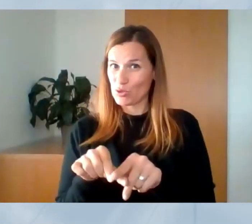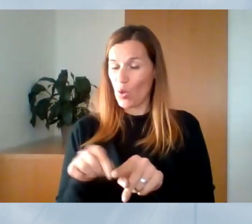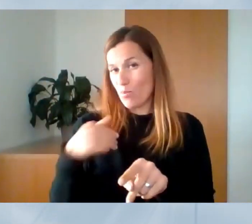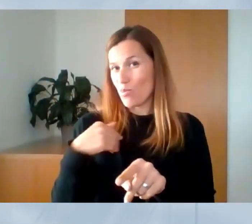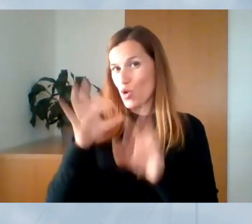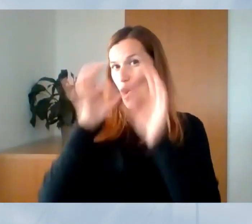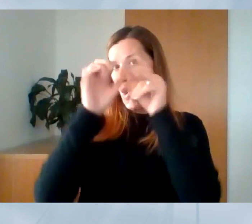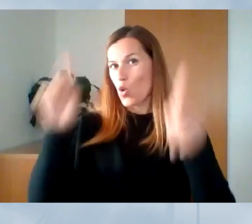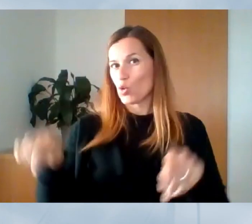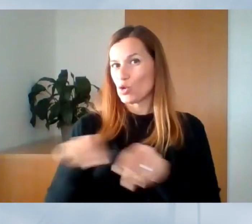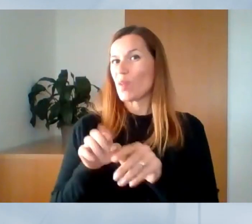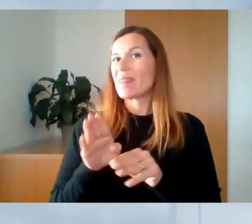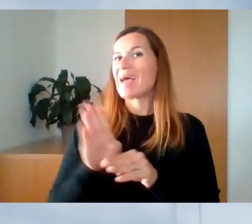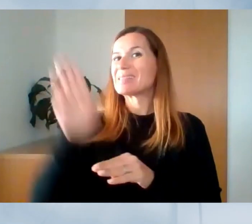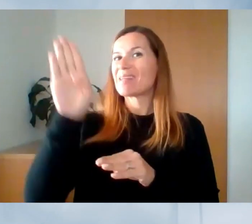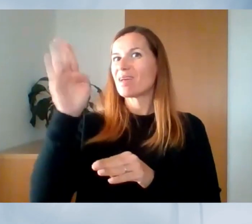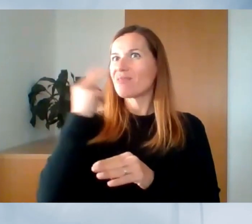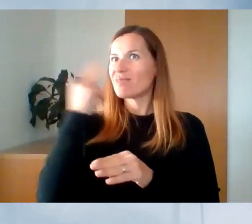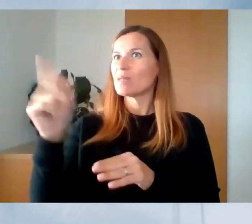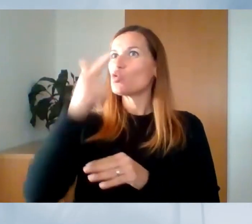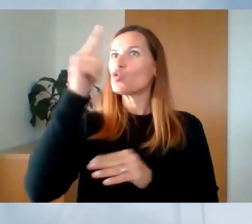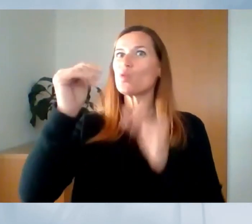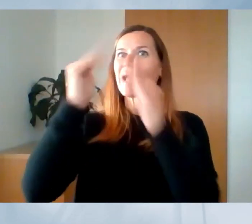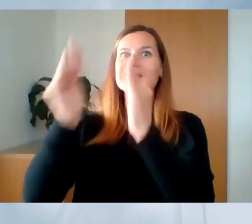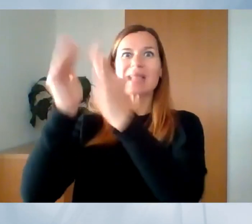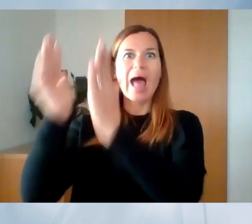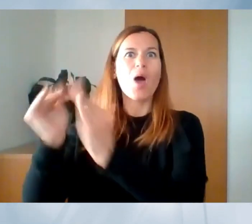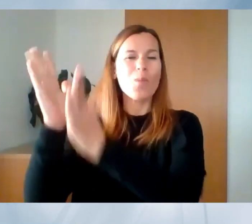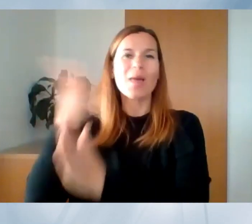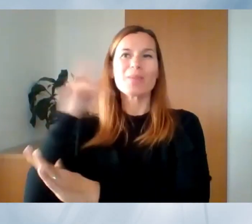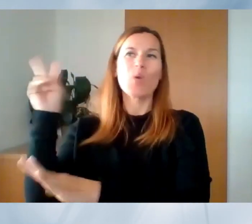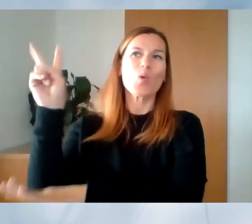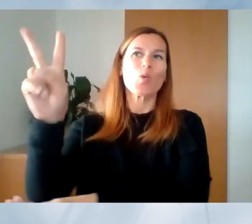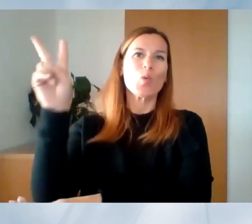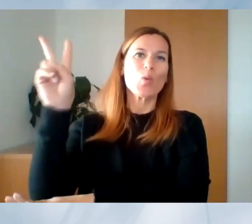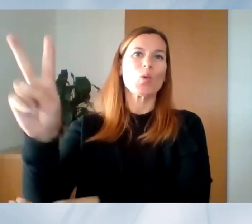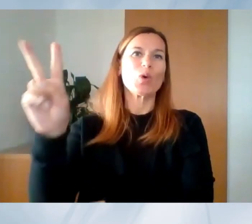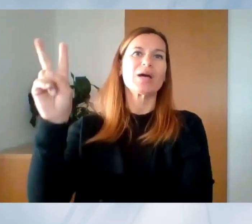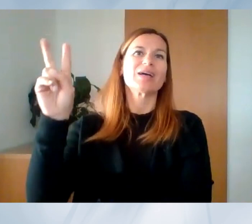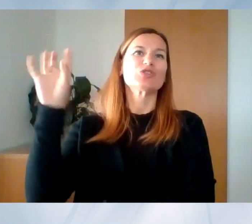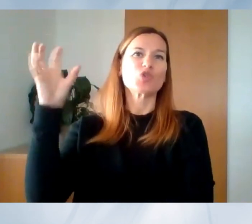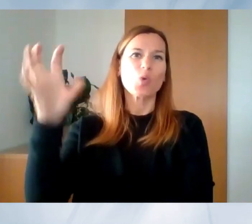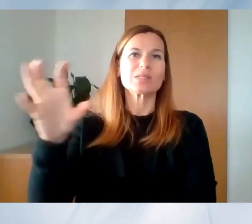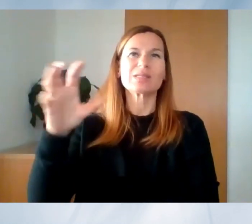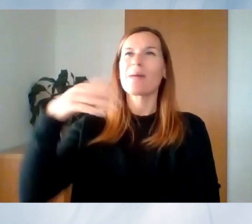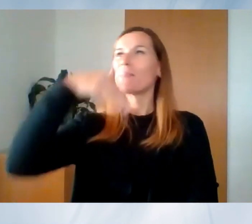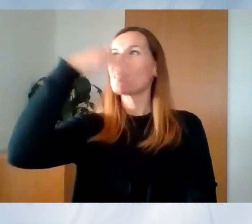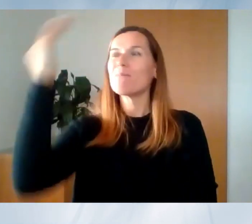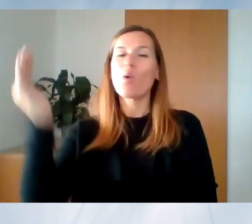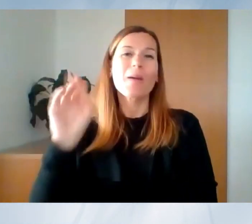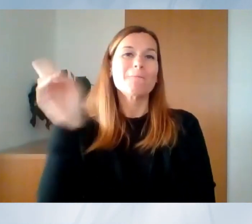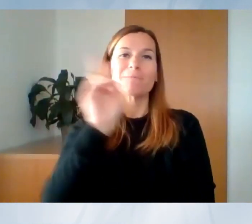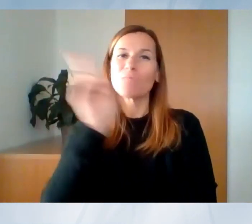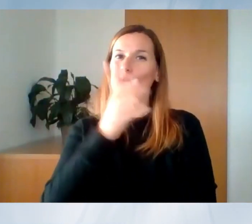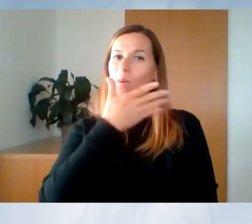in ker imam okno na sever, vidim stavbe tako lepo osvetljene s soncem, nebo modro, brez